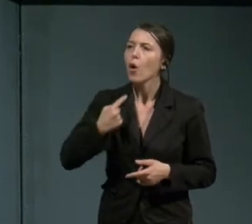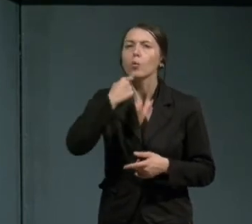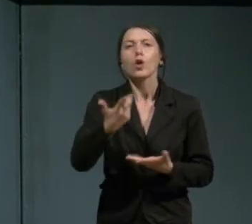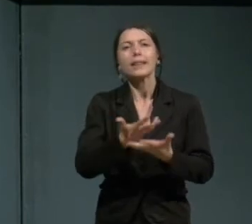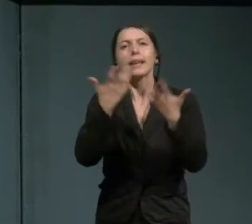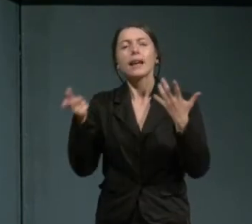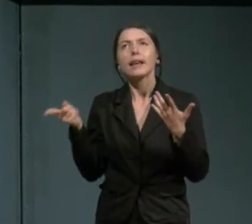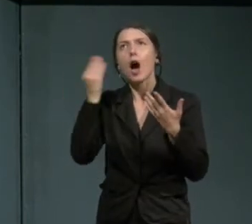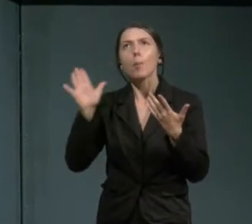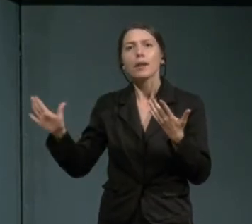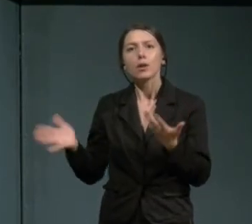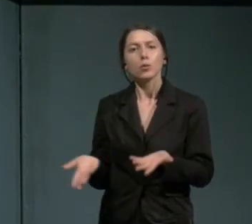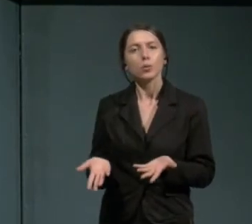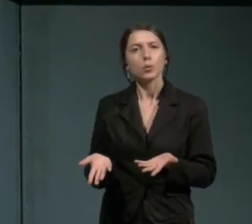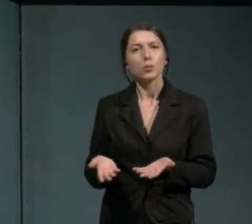politicamente